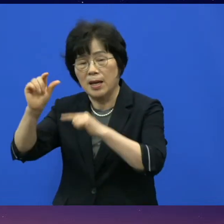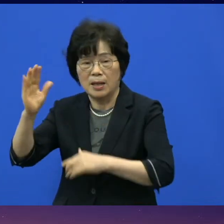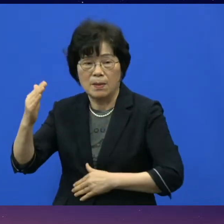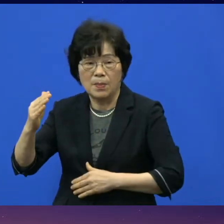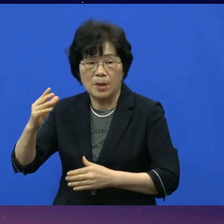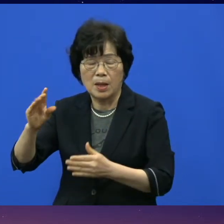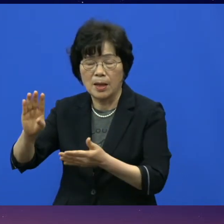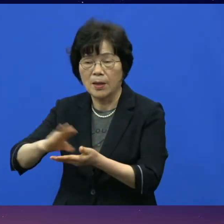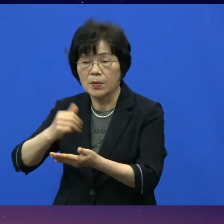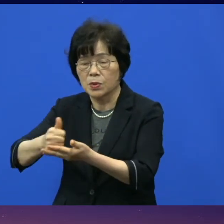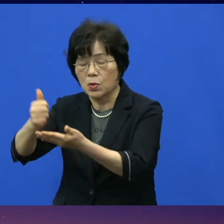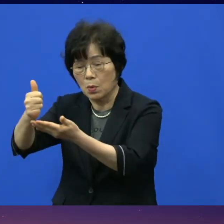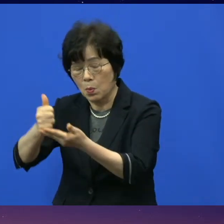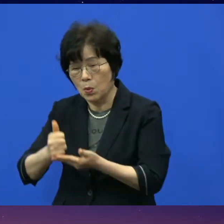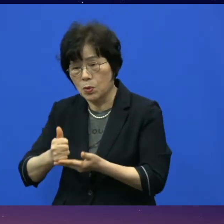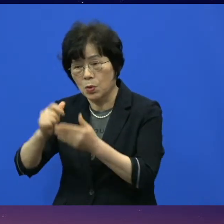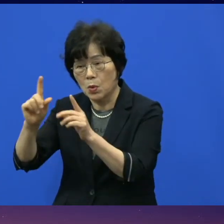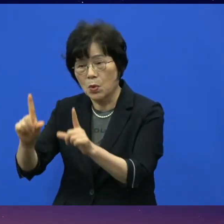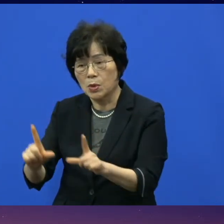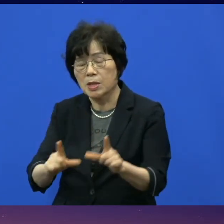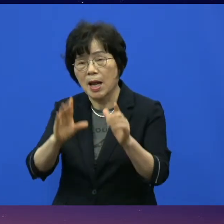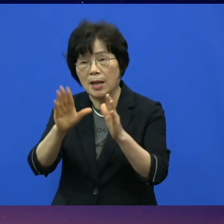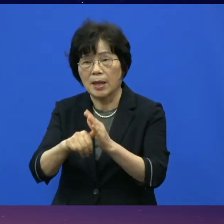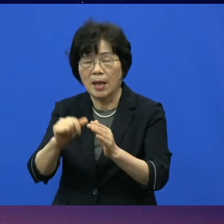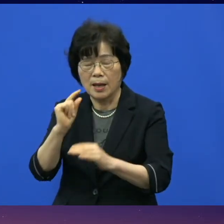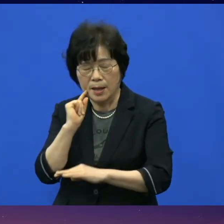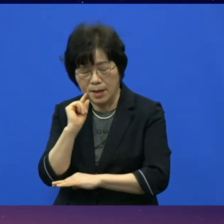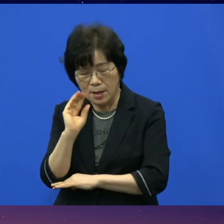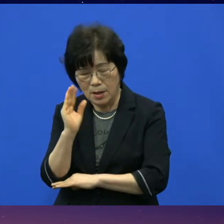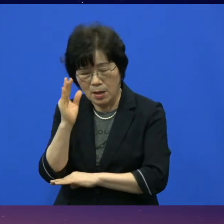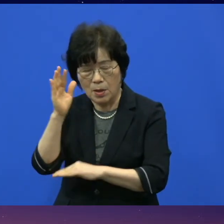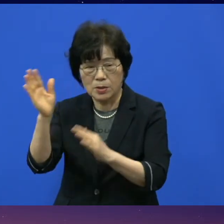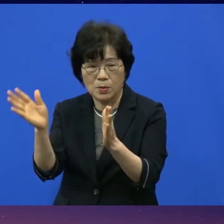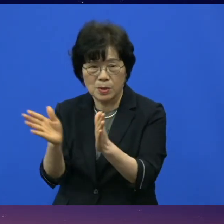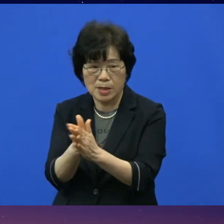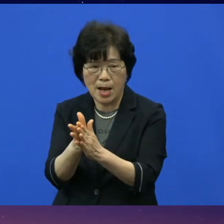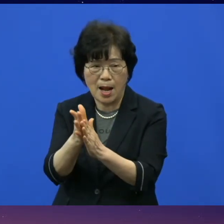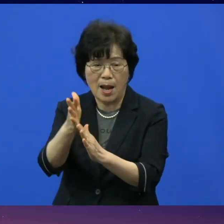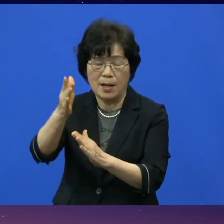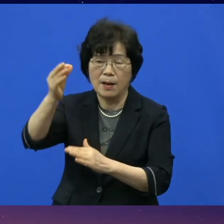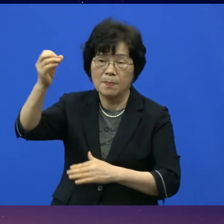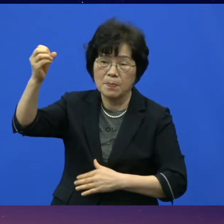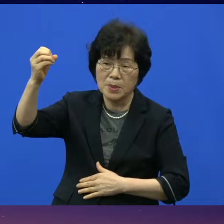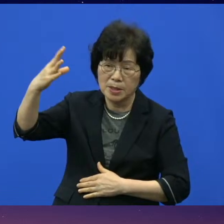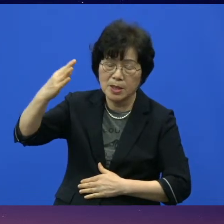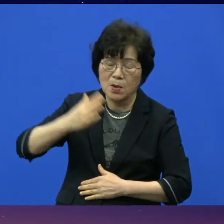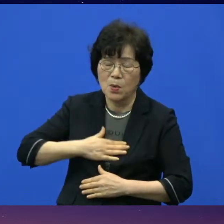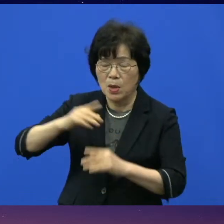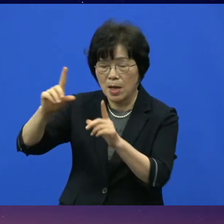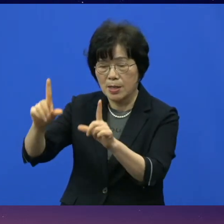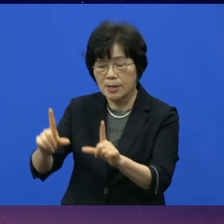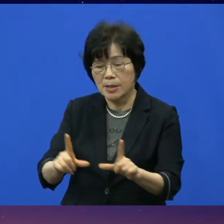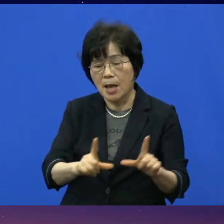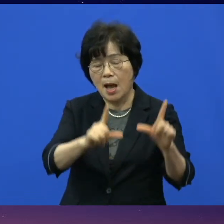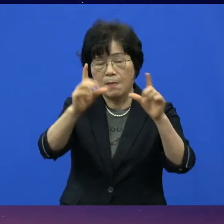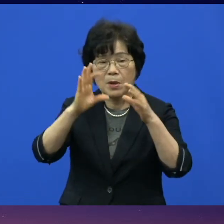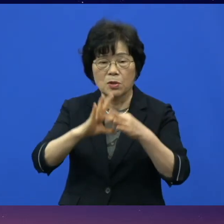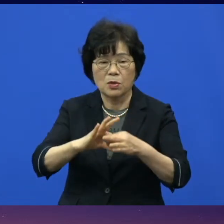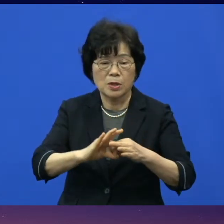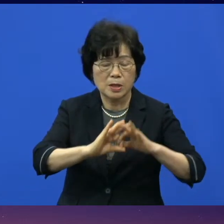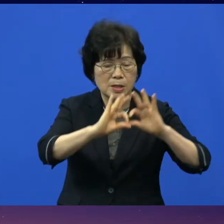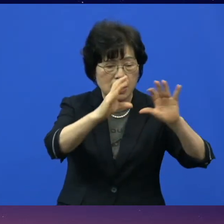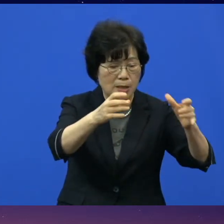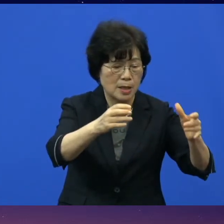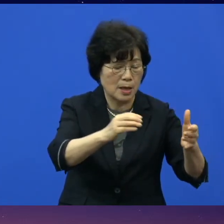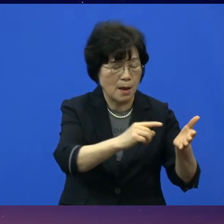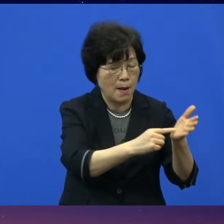그분을 모시고 살 때 그 영광스럽고 찬란한 빛이 우리의 삶을 통하여 세상 가운데